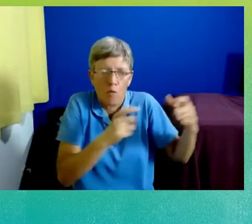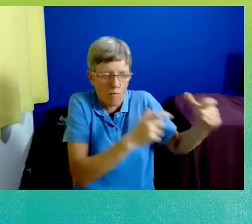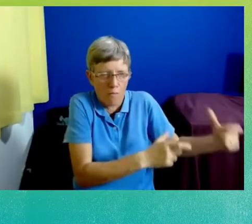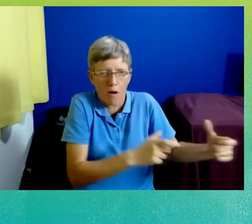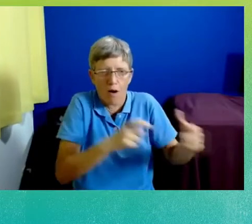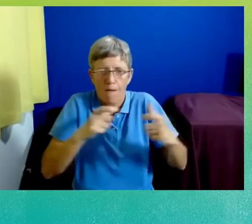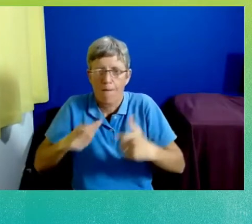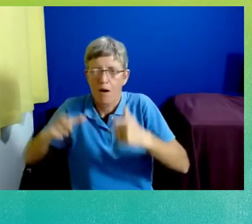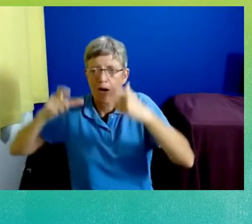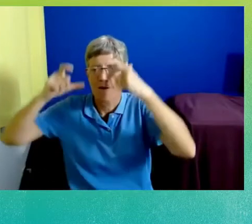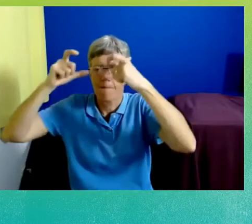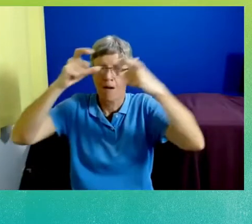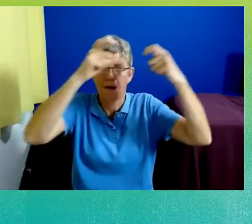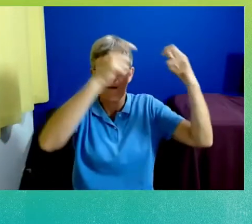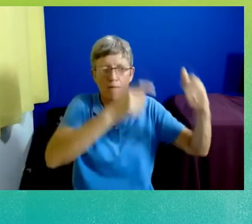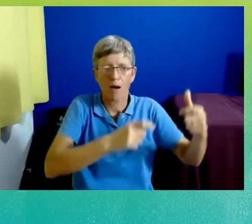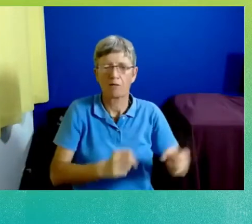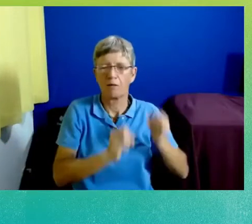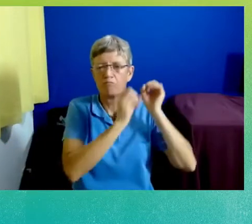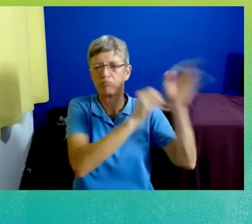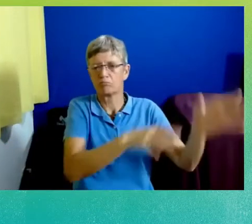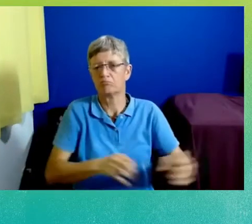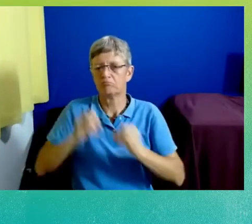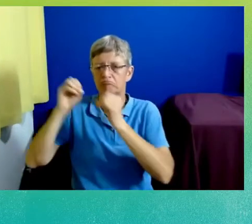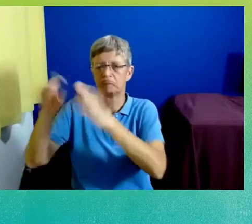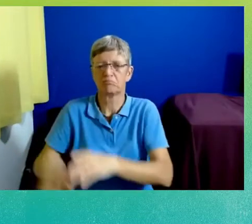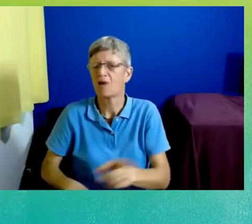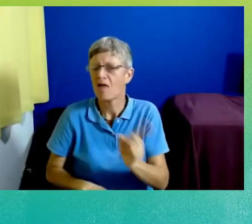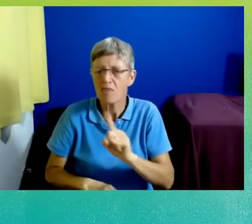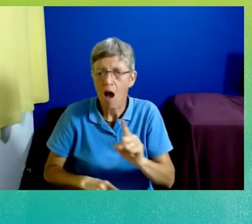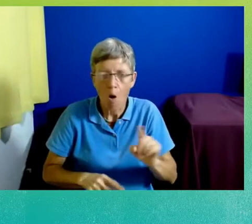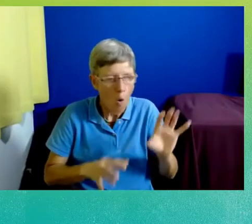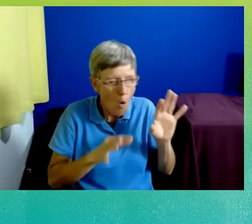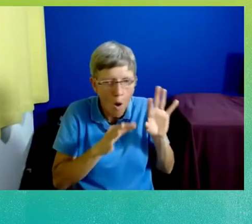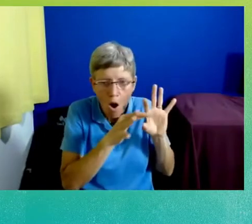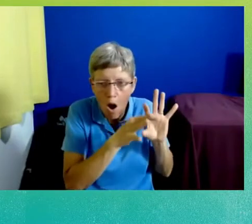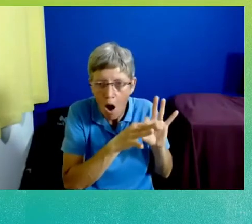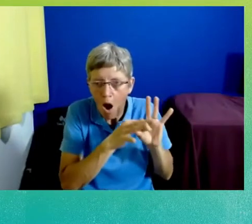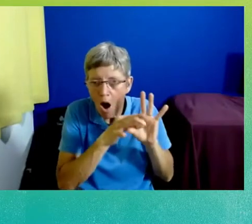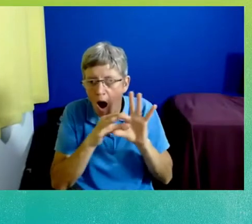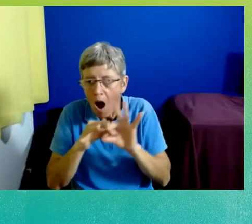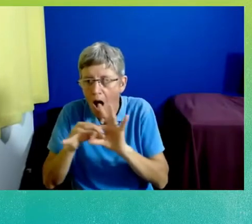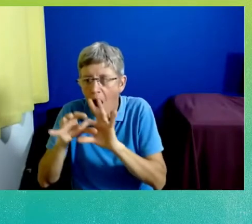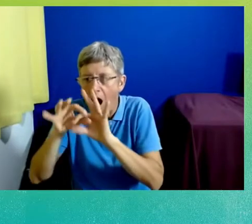dia, se é noite, você pode demonstrar isso tudo. A questão da localização também,